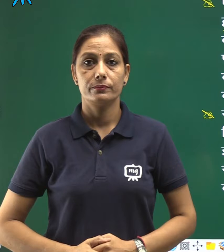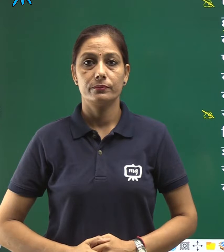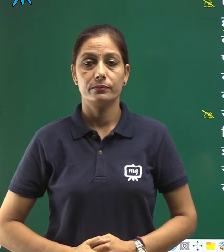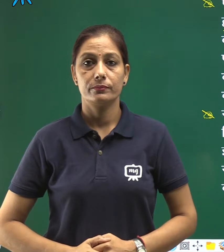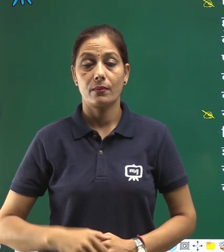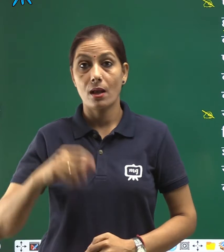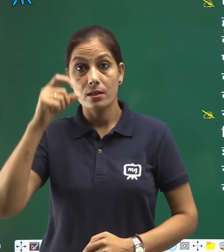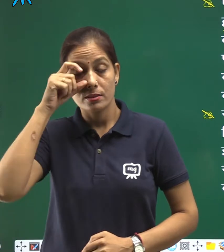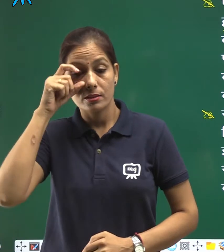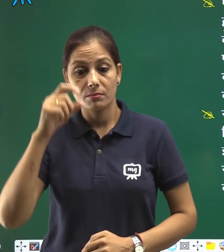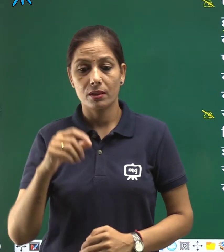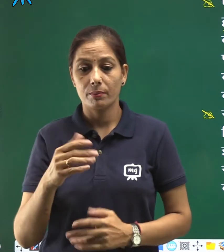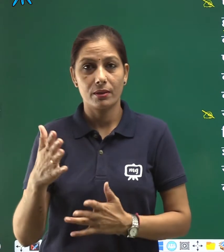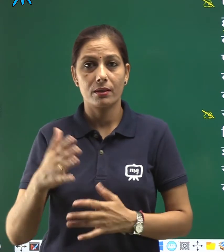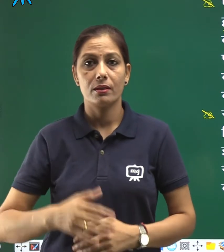चश्मे के बिना